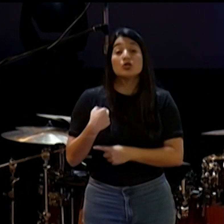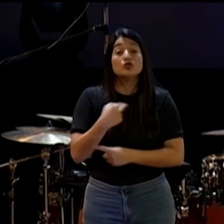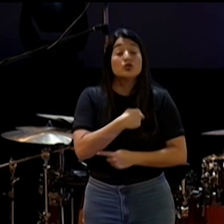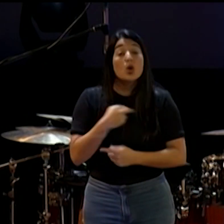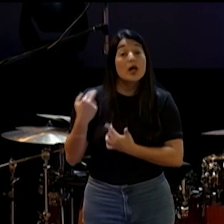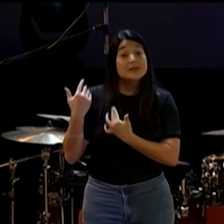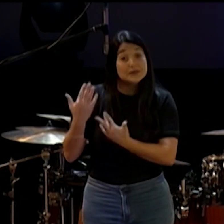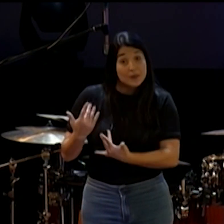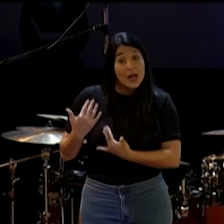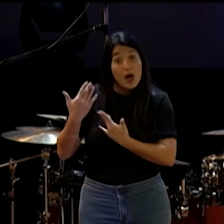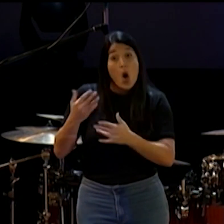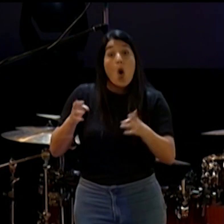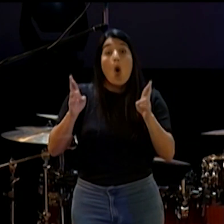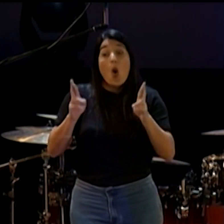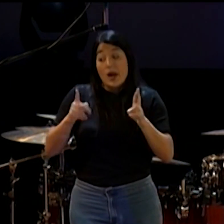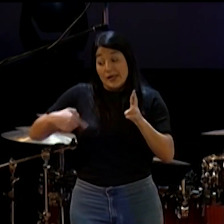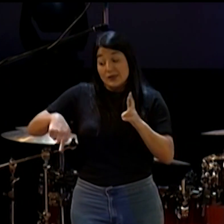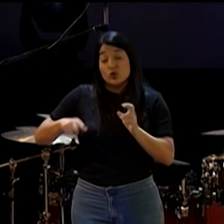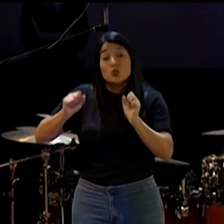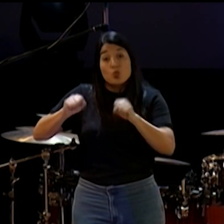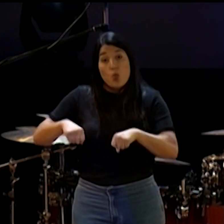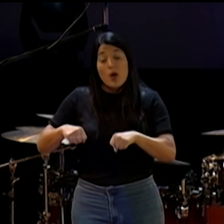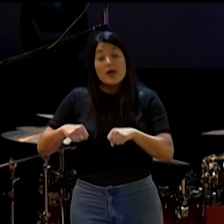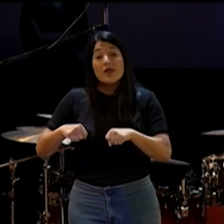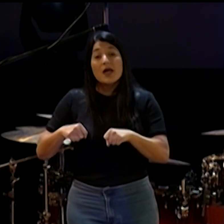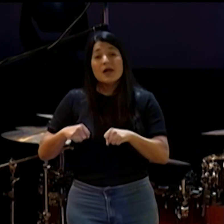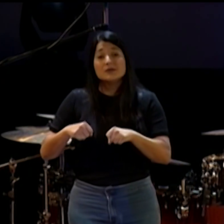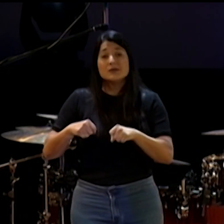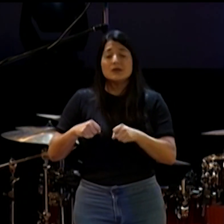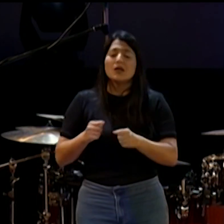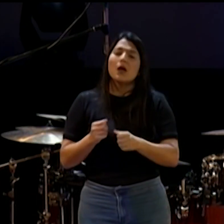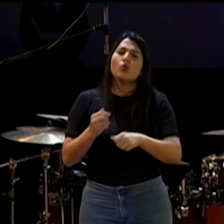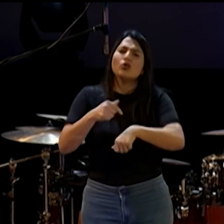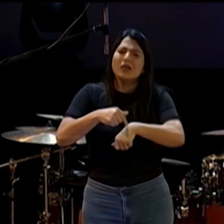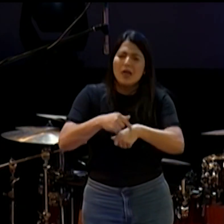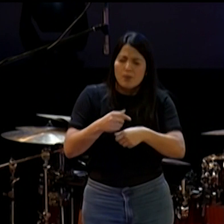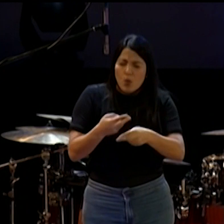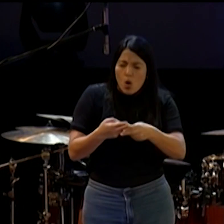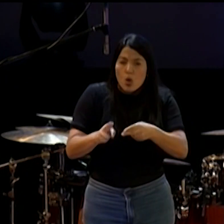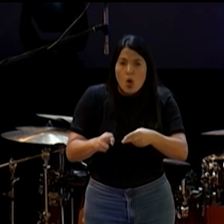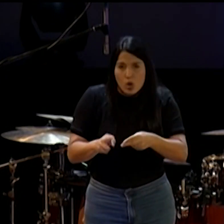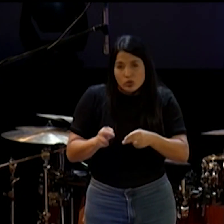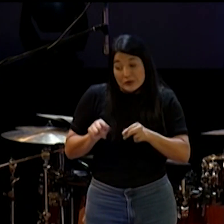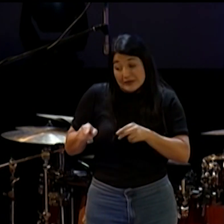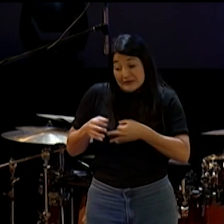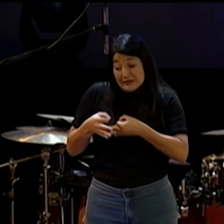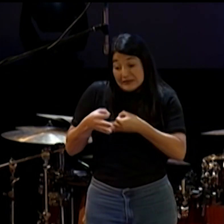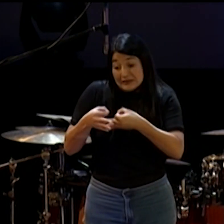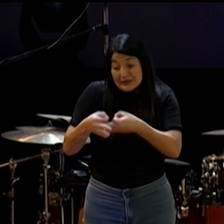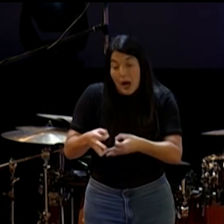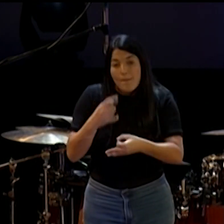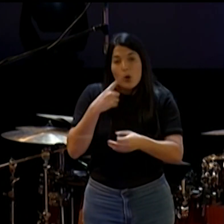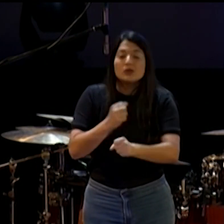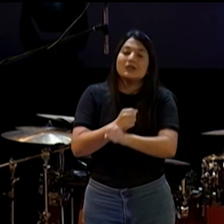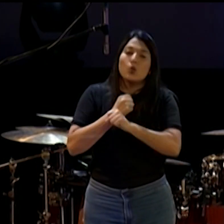esperamos puedan volver hasta en un plazo muy paulatino por la seguridad de todos y todas.